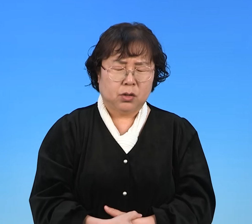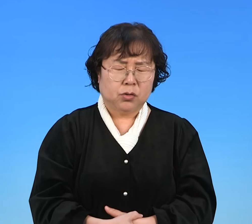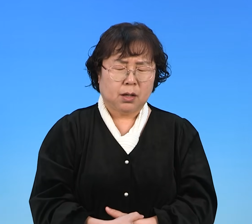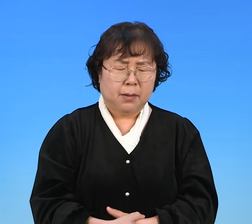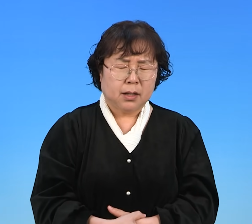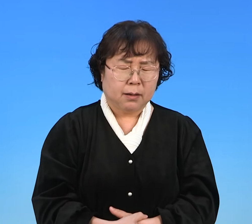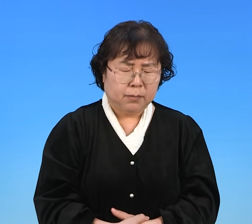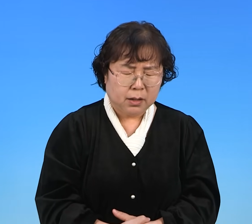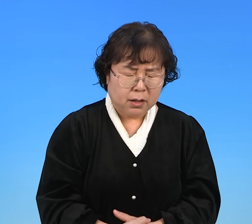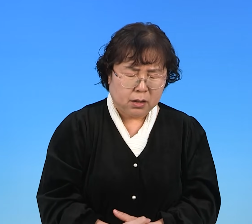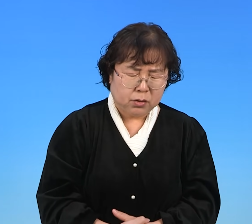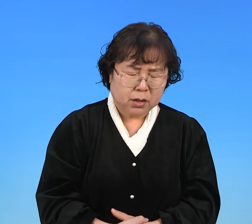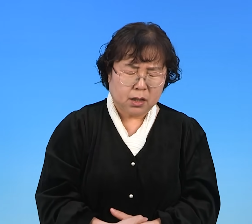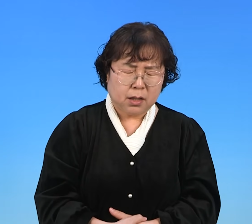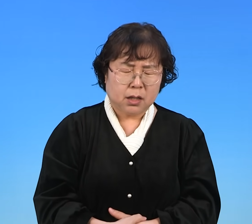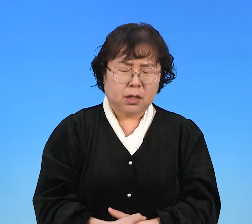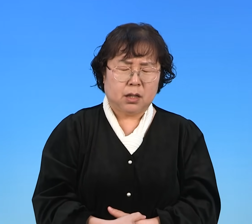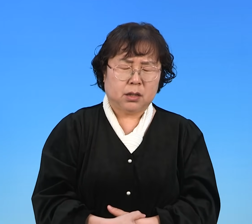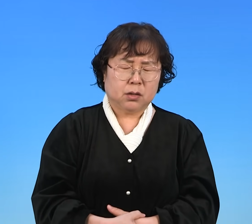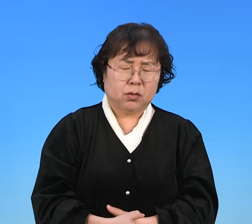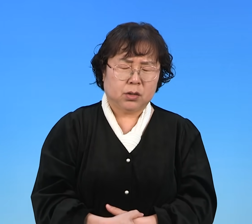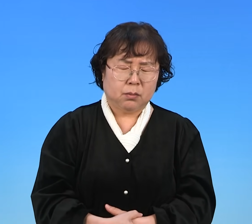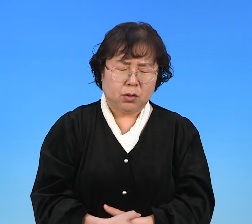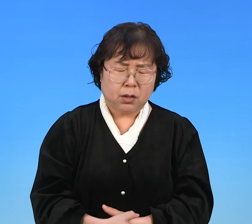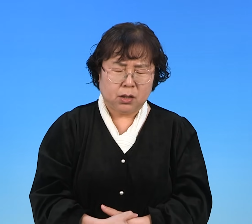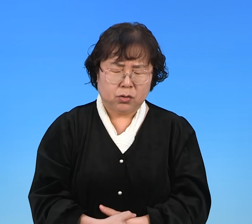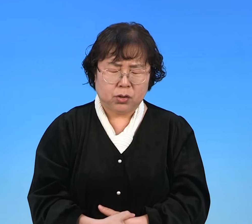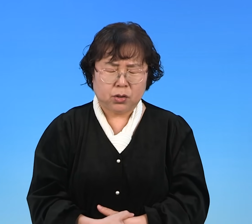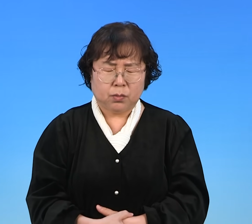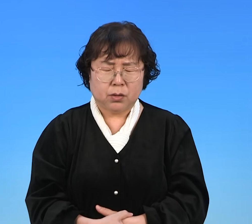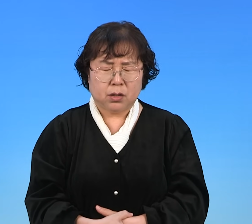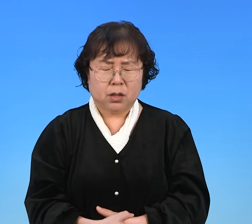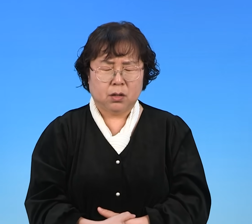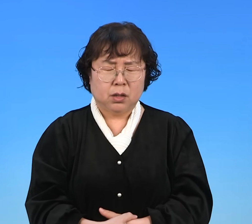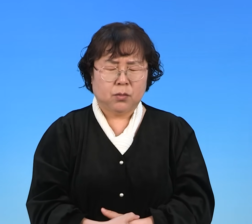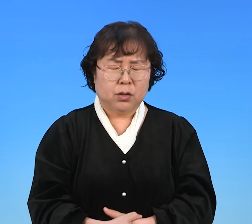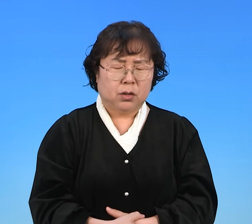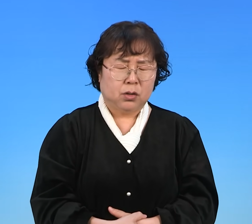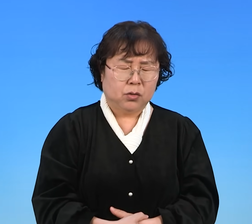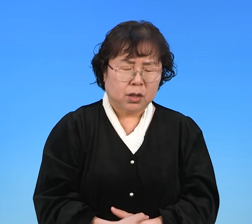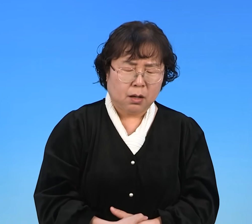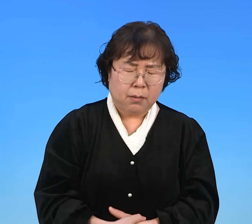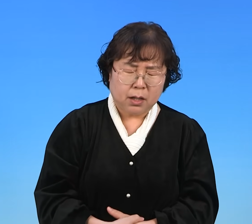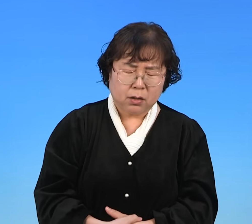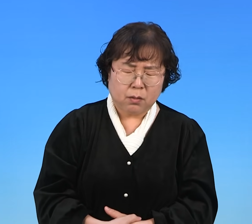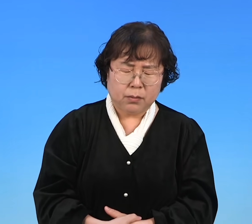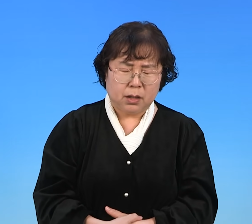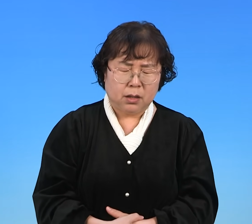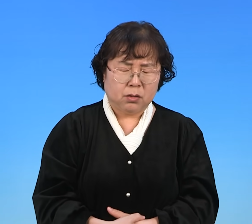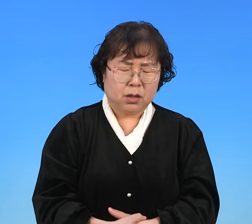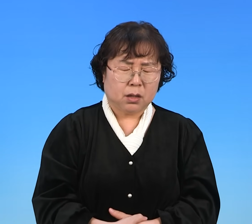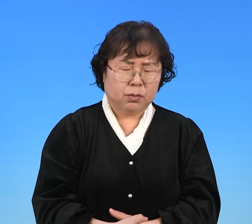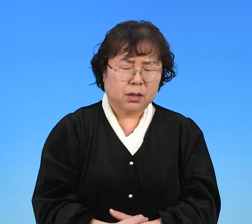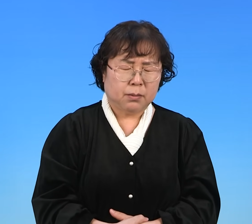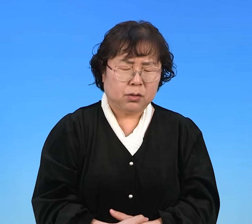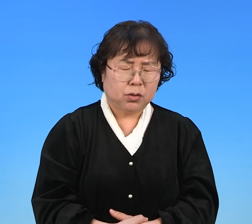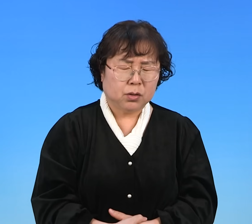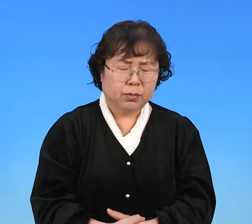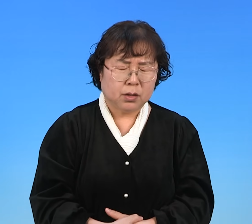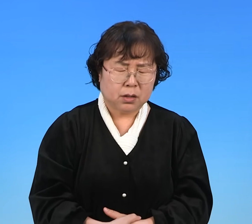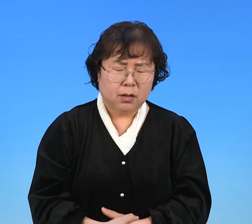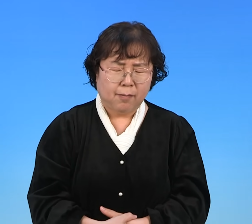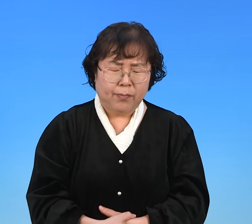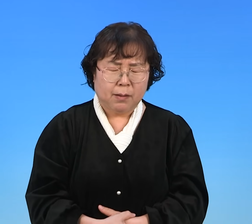나아가시는 주님의 찬양함으로 찬송으로 진리의 예배하고 감사하는 이 계좌가 무슨 나아가시는 이게 될 수 있도록